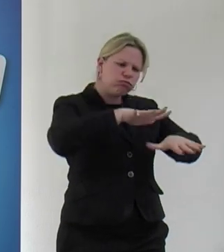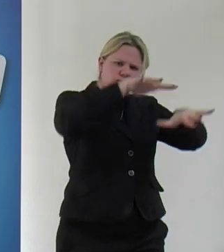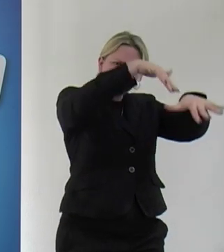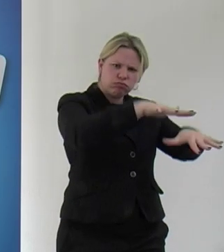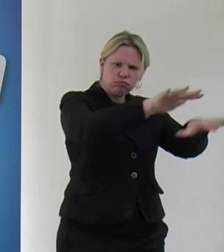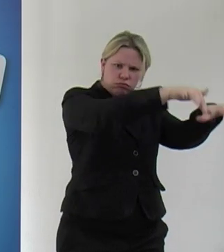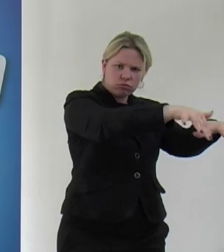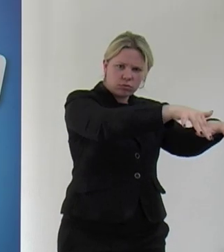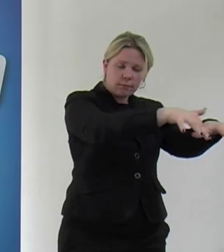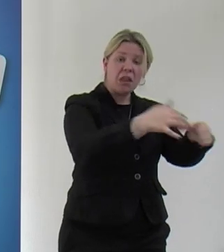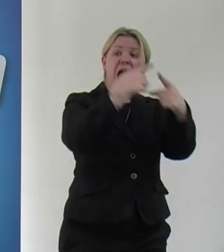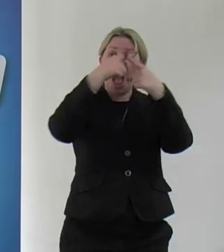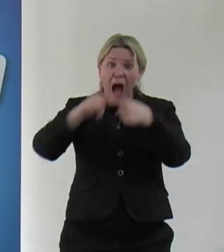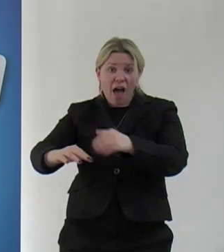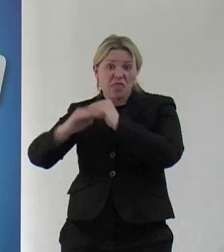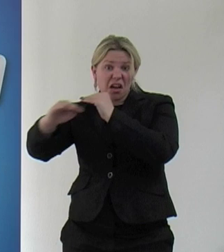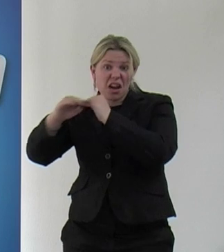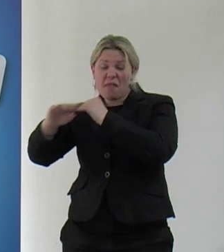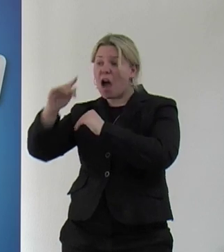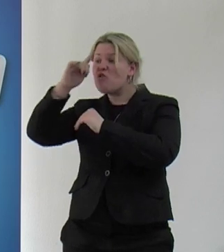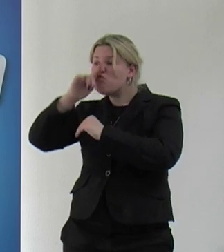In anderen regnet es nur noch ganz wenig.